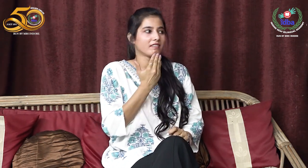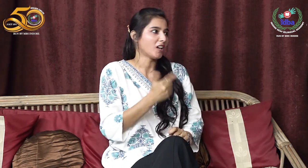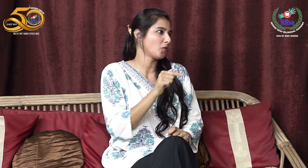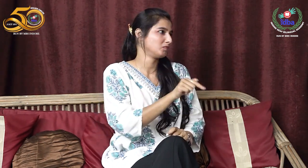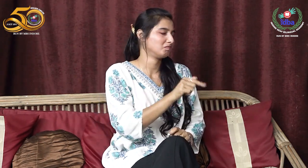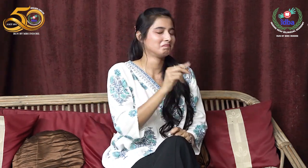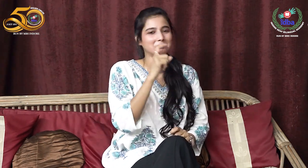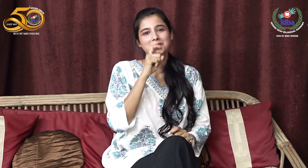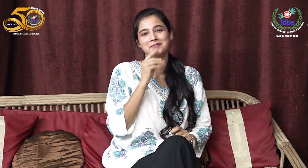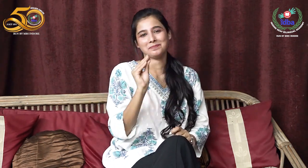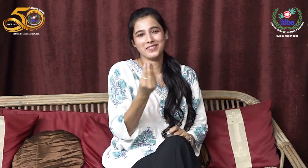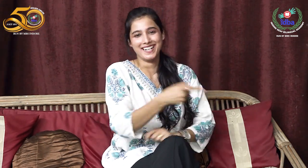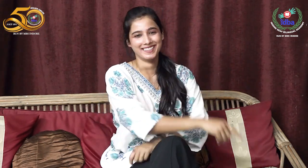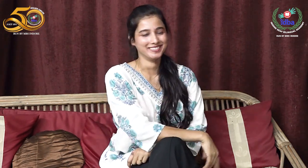चेंजेस आए, और अब अच्छा लगता है मुझे।